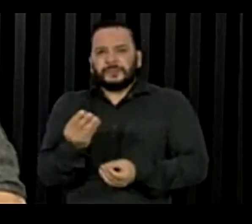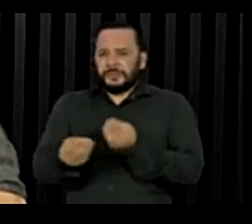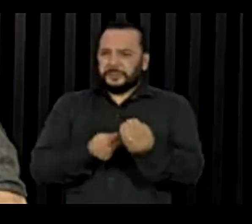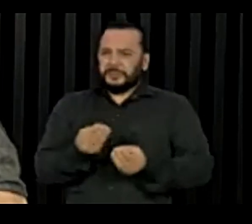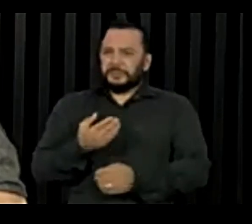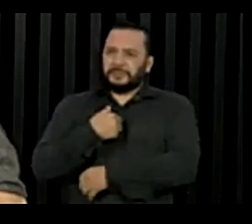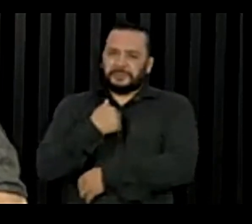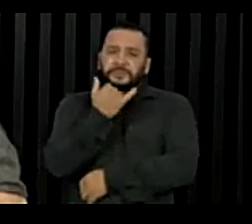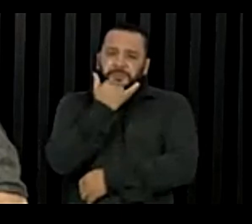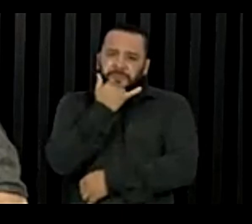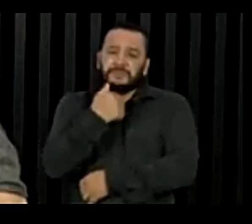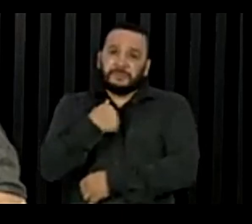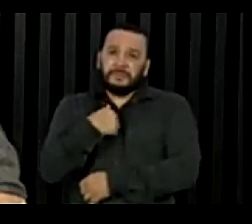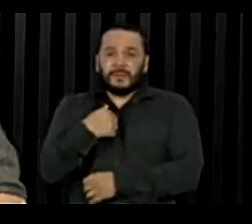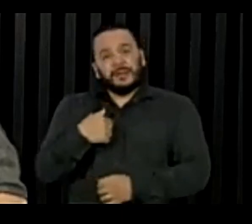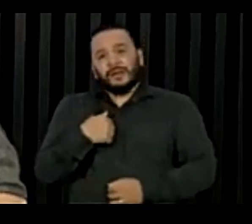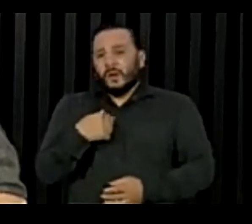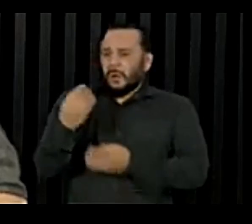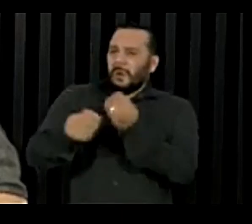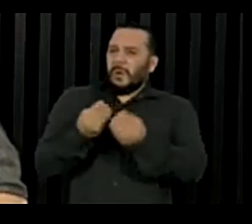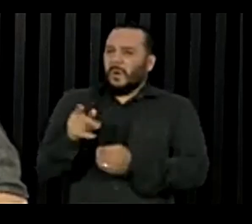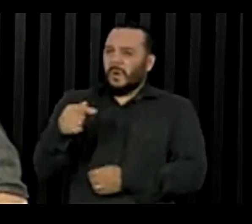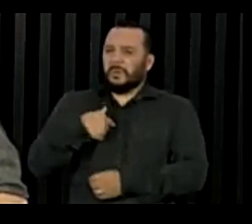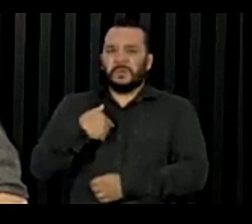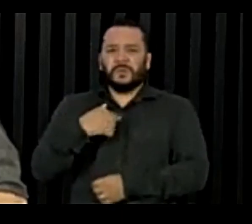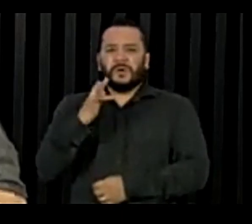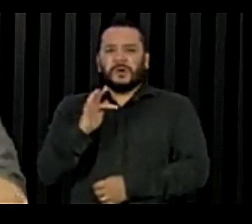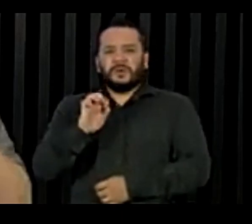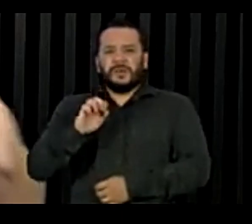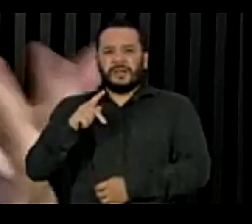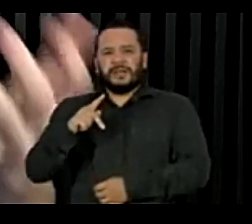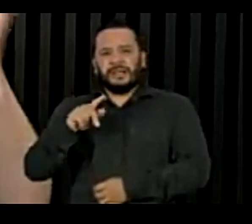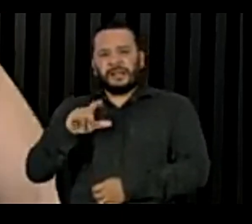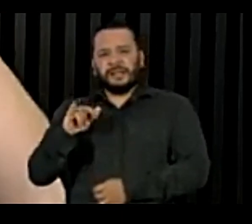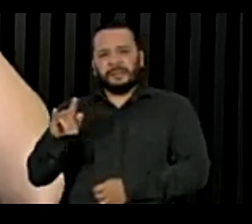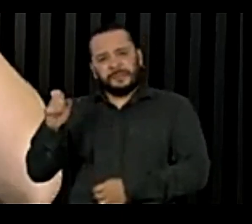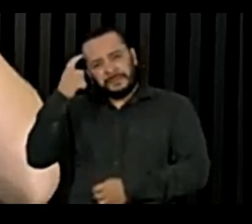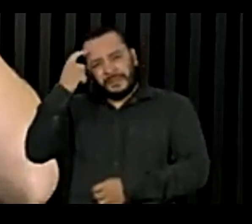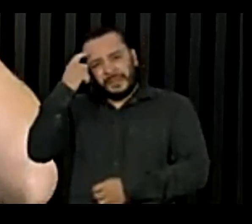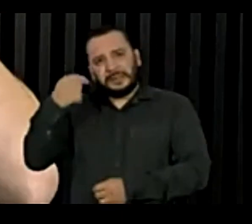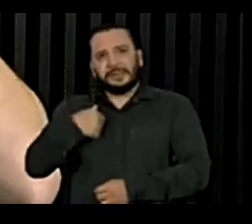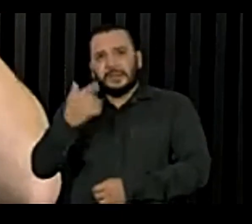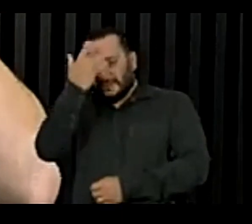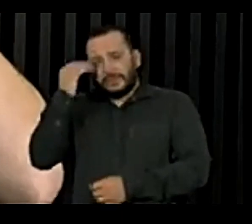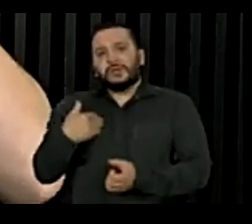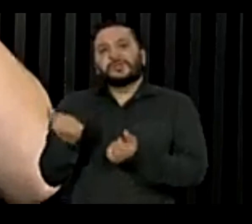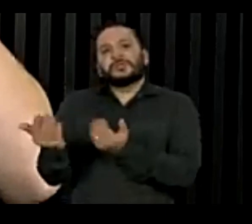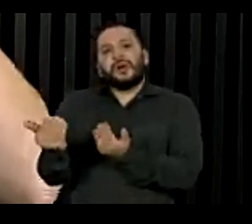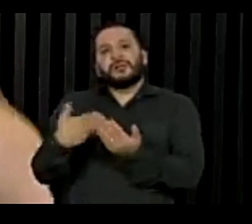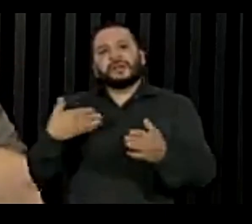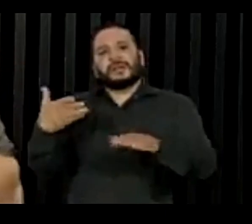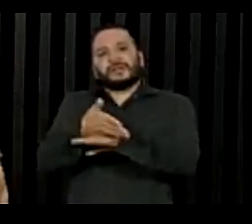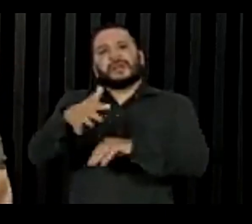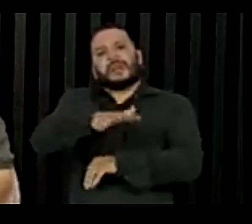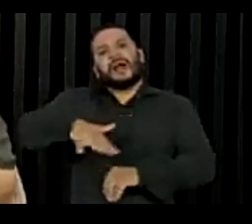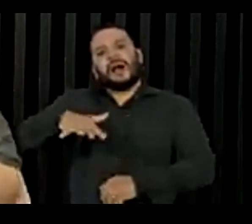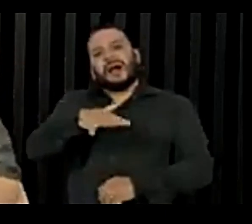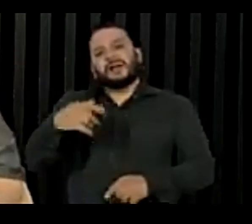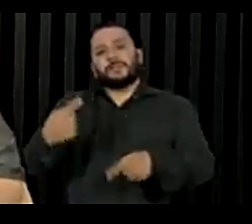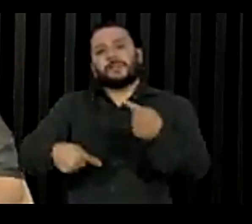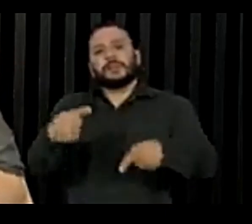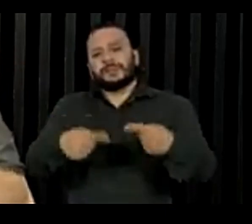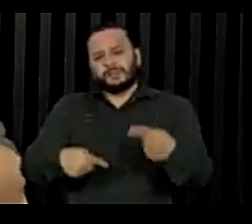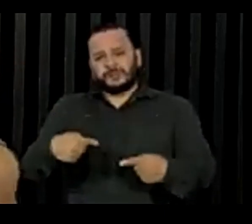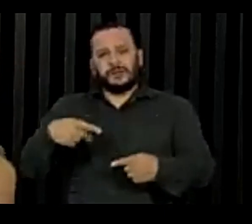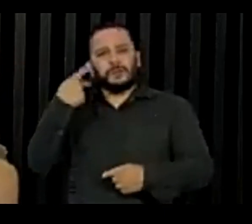Felipe, desculpa estar antecipando alguma pergunta, mas como que o Felipe enxerga a participação dos jovens dentro da política. E como que o jovem vai se interessar